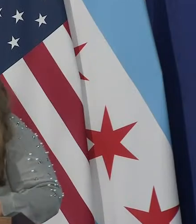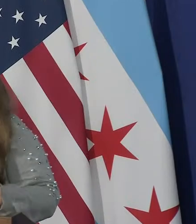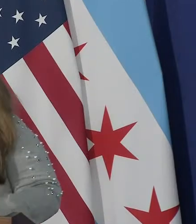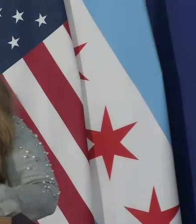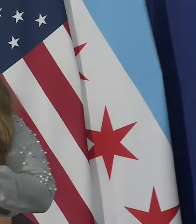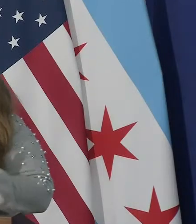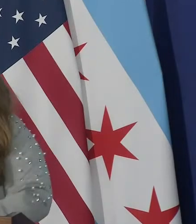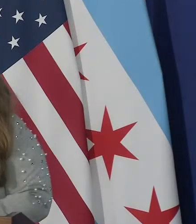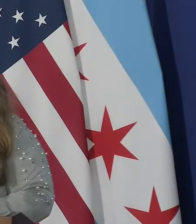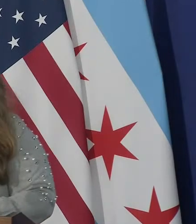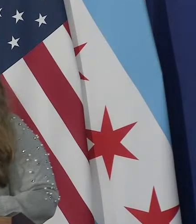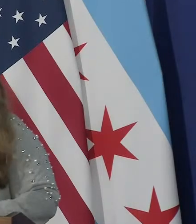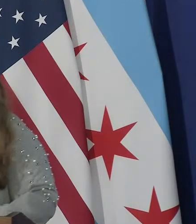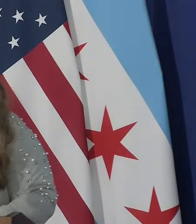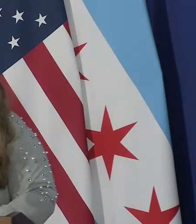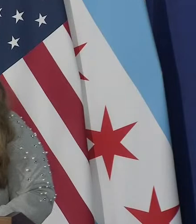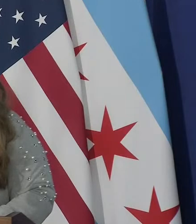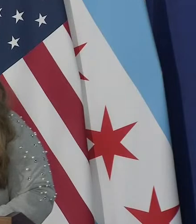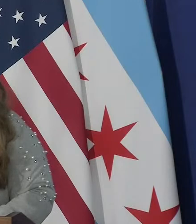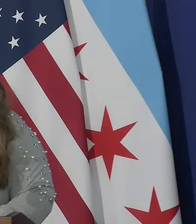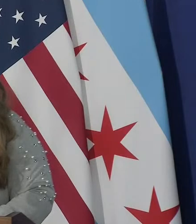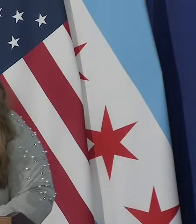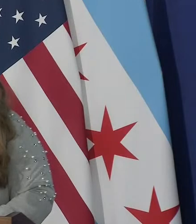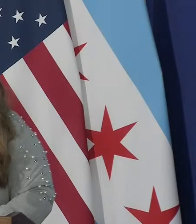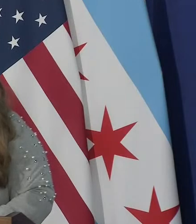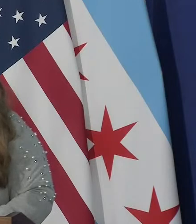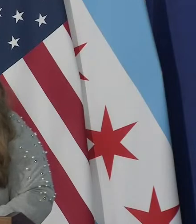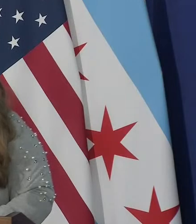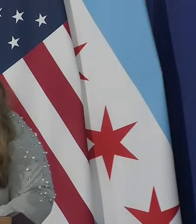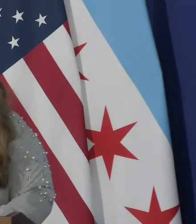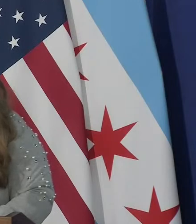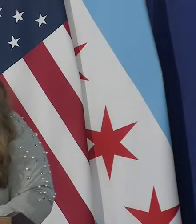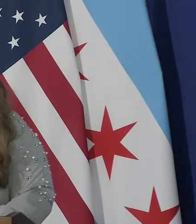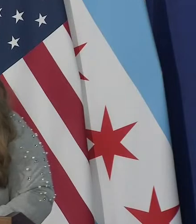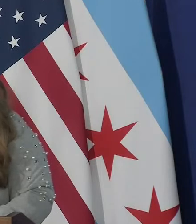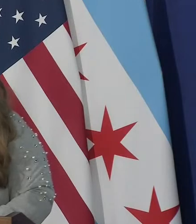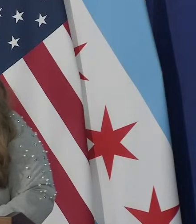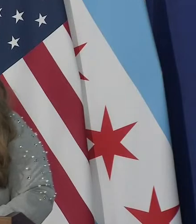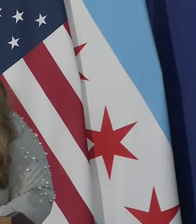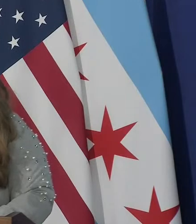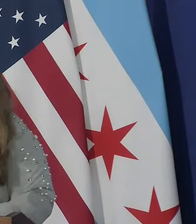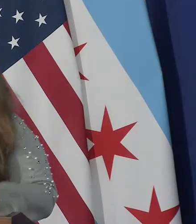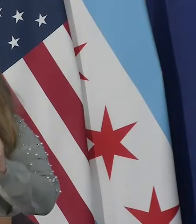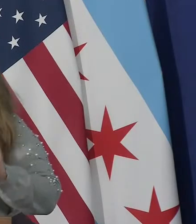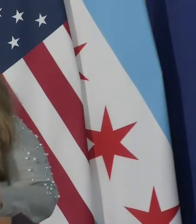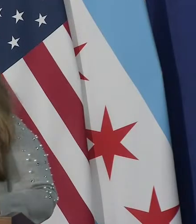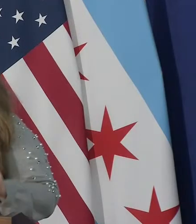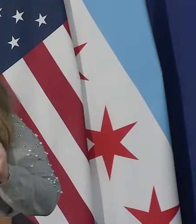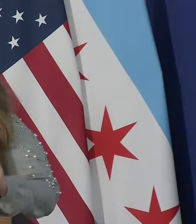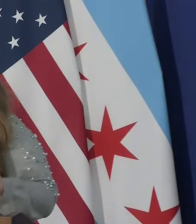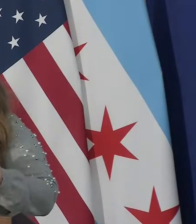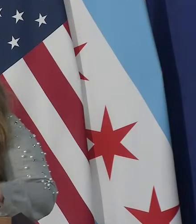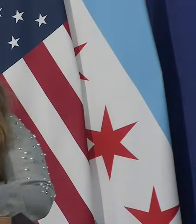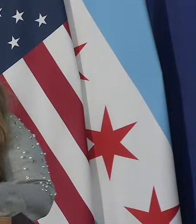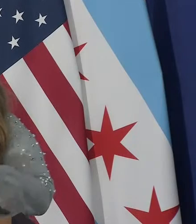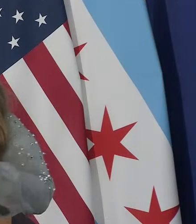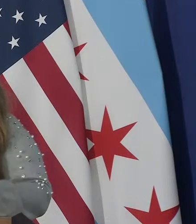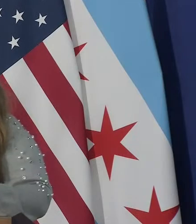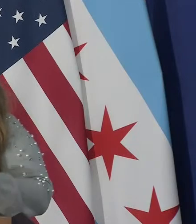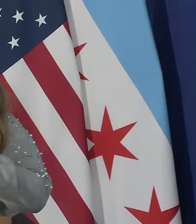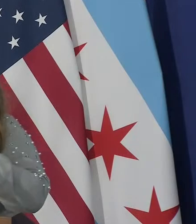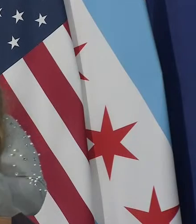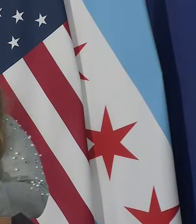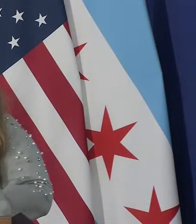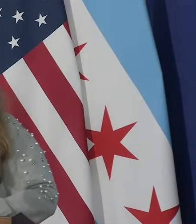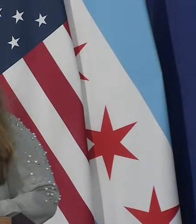desarrollar fácilmente un plan de vacunación, incluida la búsqueda en un lugar de vacunación cercano y la reserva de una cita